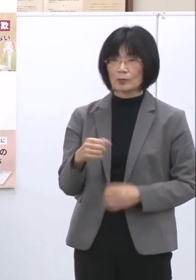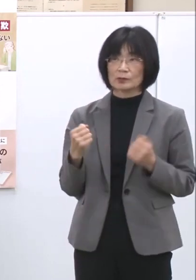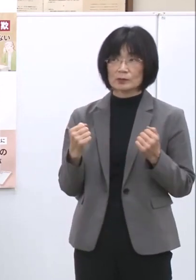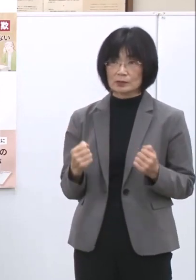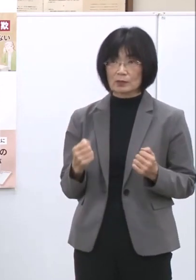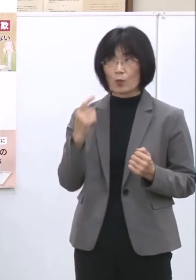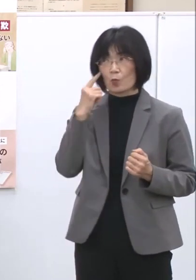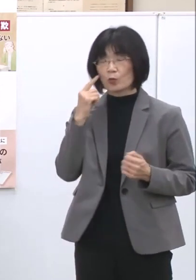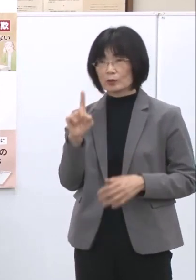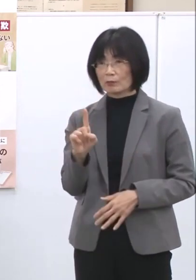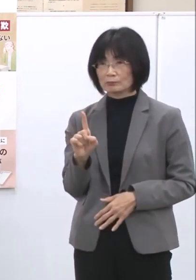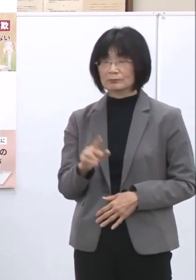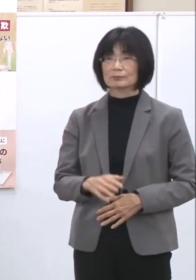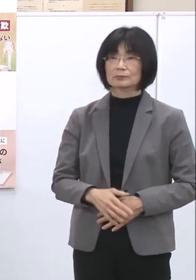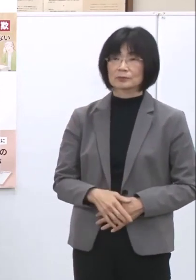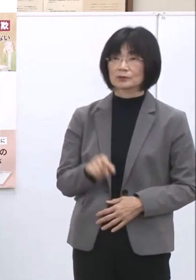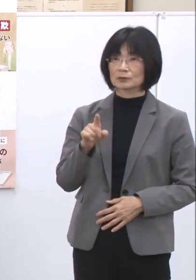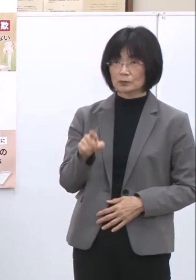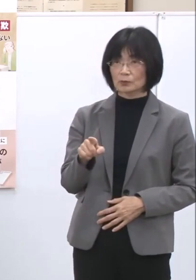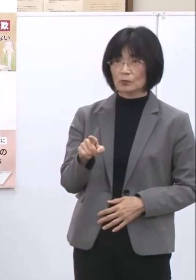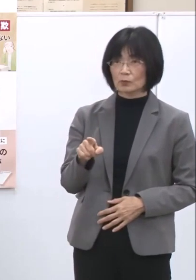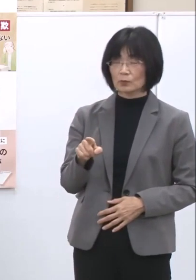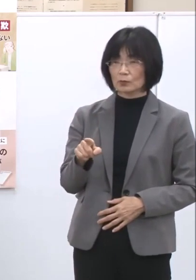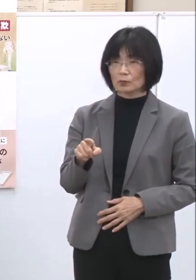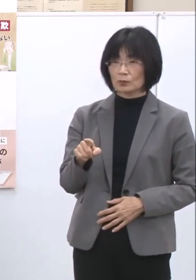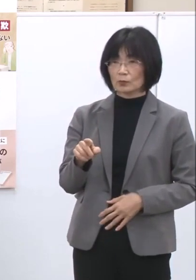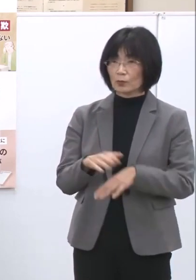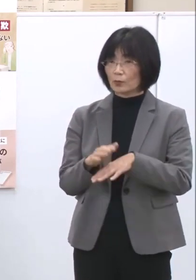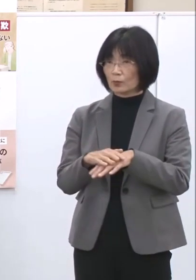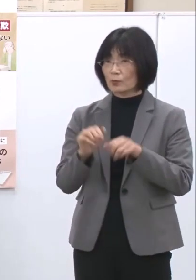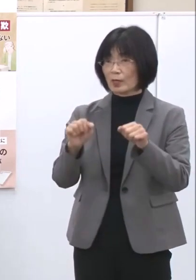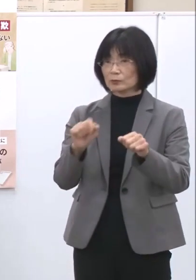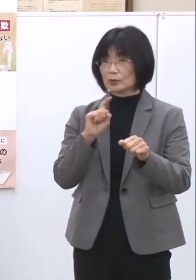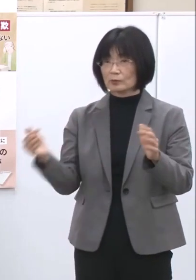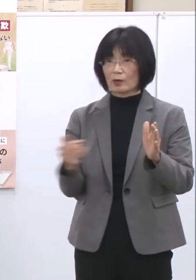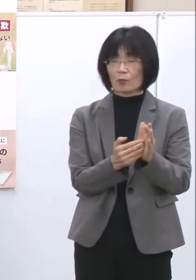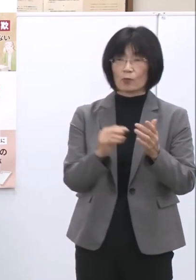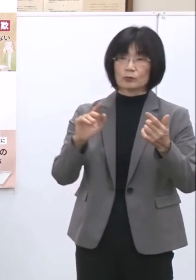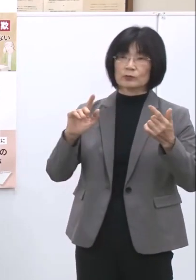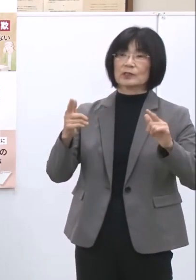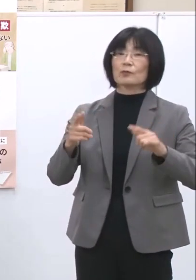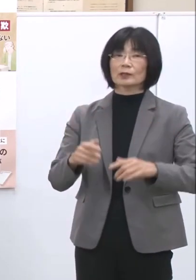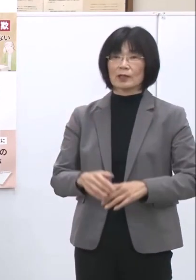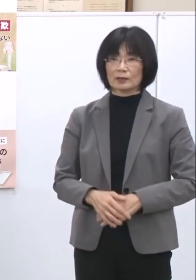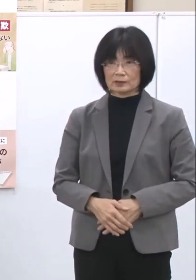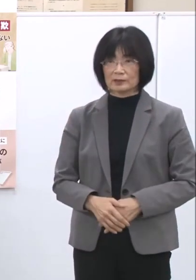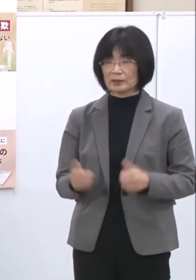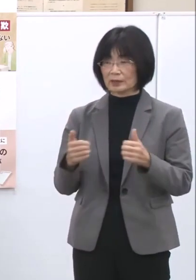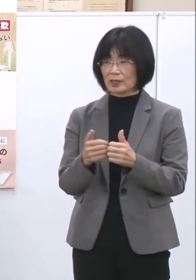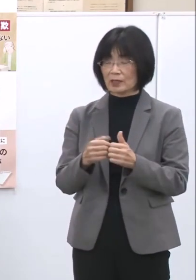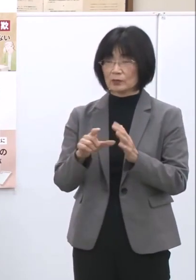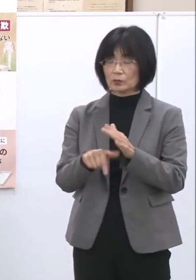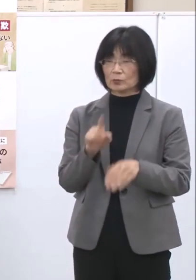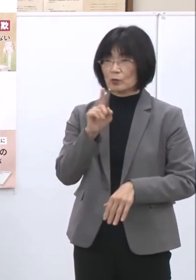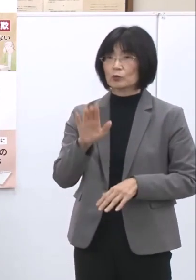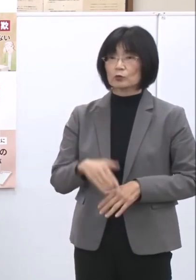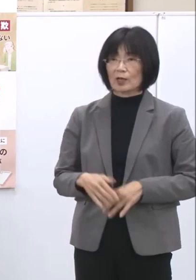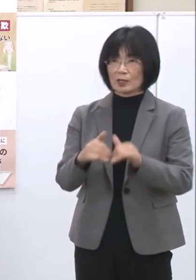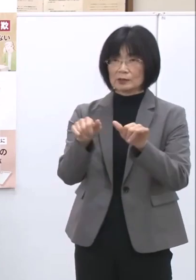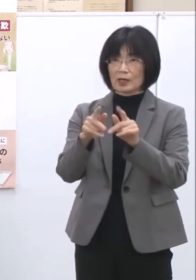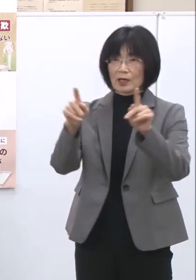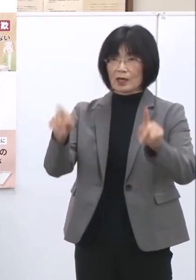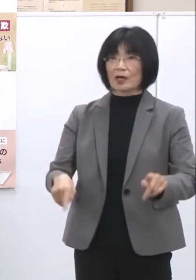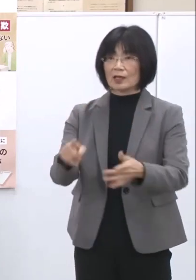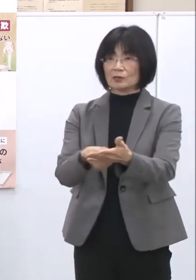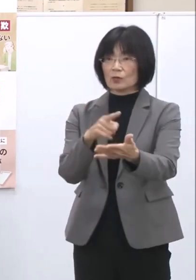ったのは、これライドシェアを導入することがゴールではないんです。その会議でも言いましたけど、これ社会課題の解決